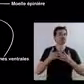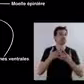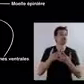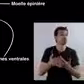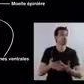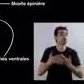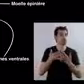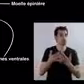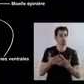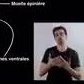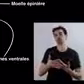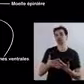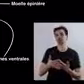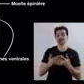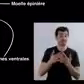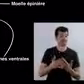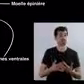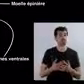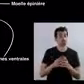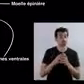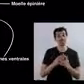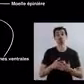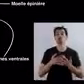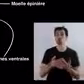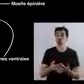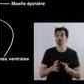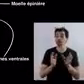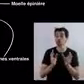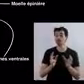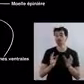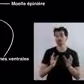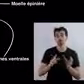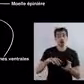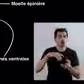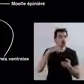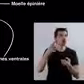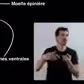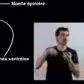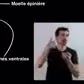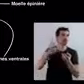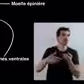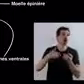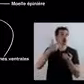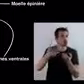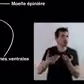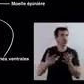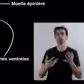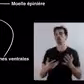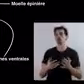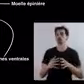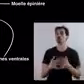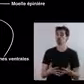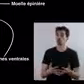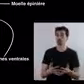l'on appelle des fuseaux neuromusculaires. Il s'agit de cellules musculaires modifiées autour desquelles sont entourés